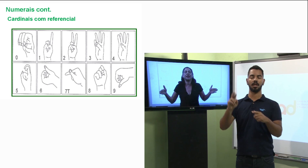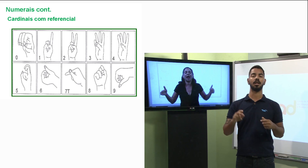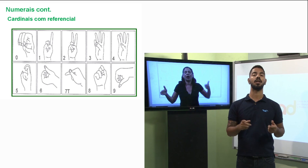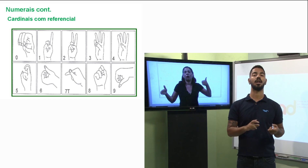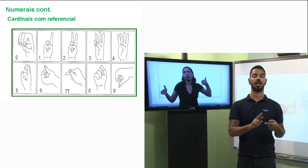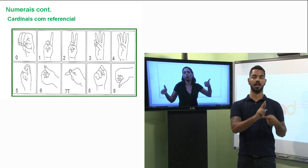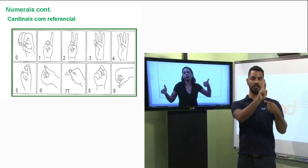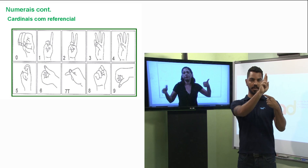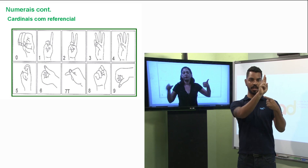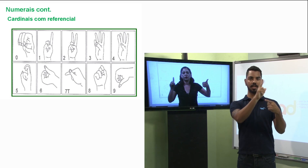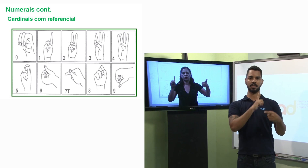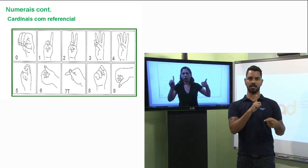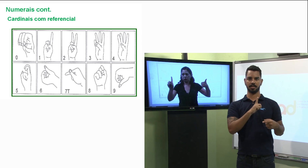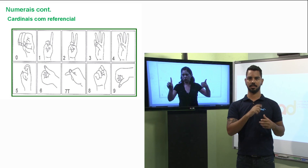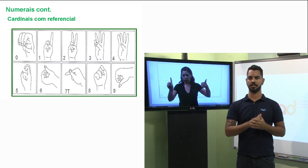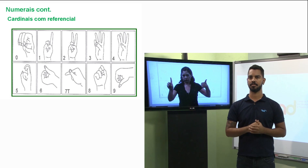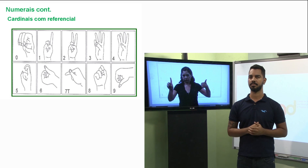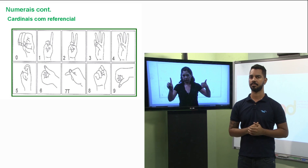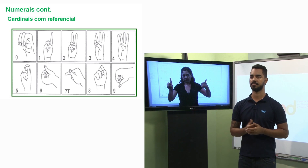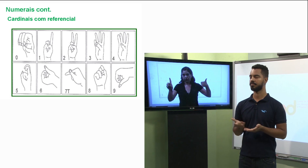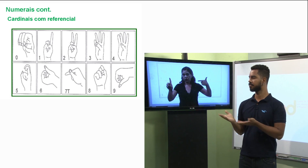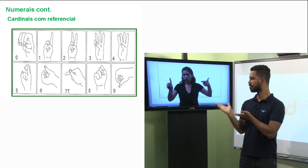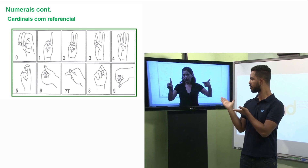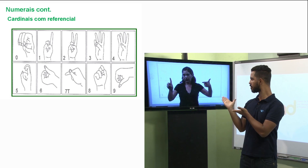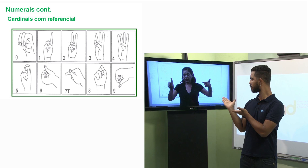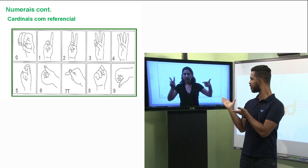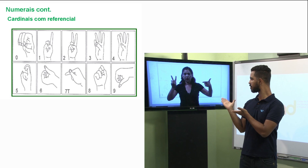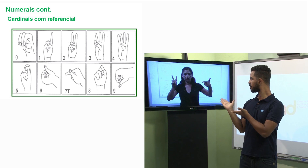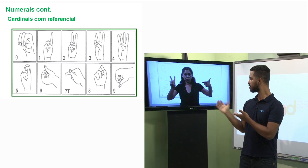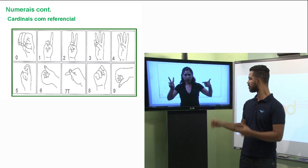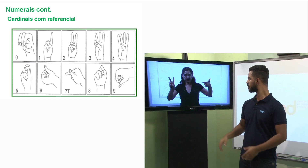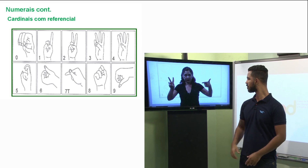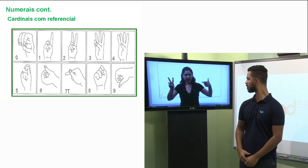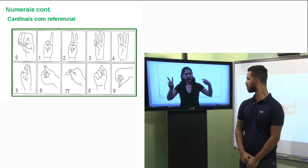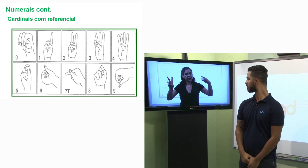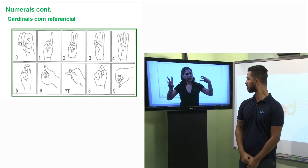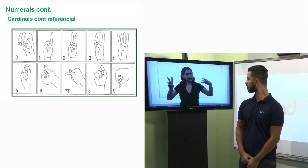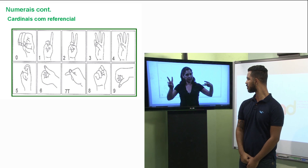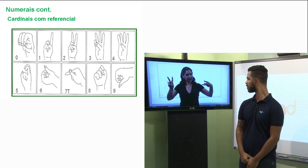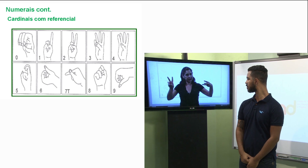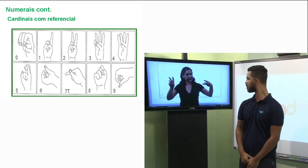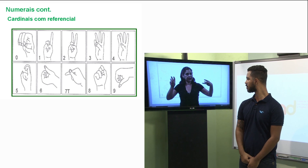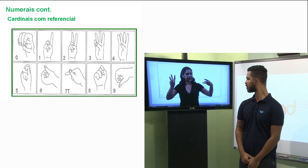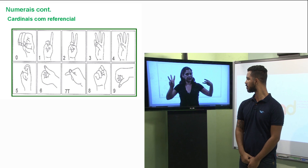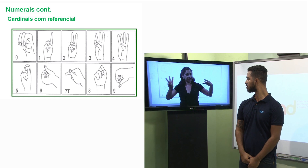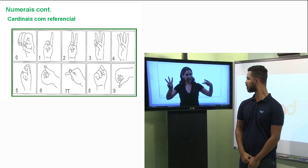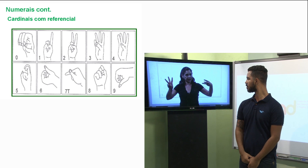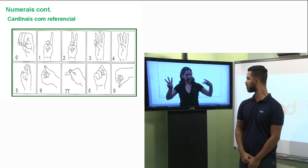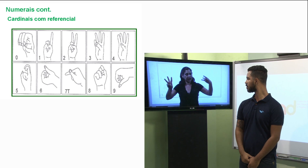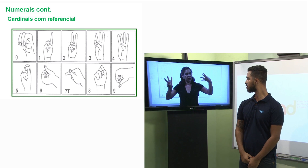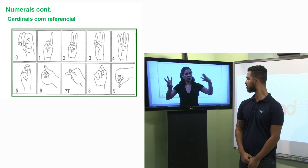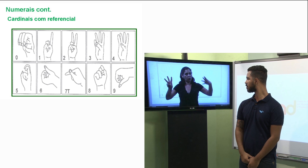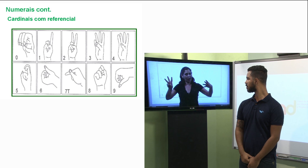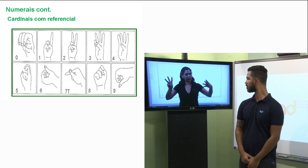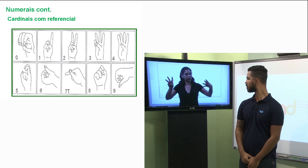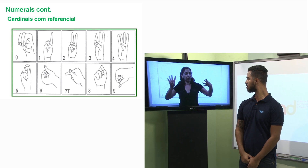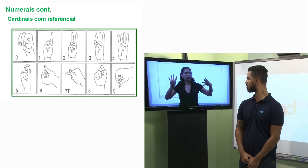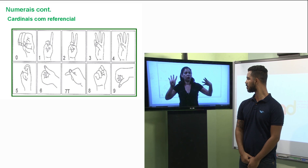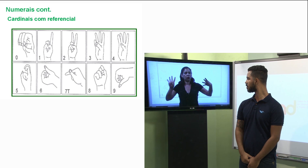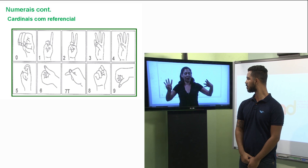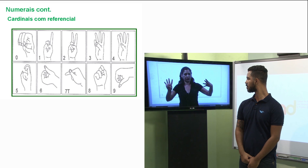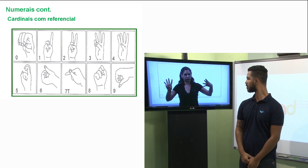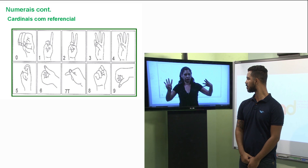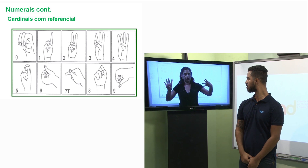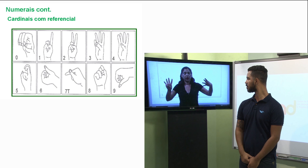vamos iniciar. 1, 1. 2, 2. 3, 3.